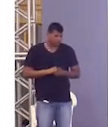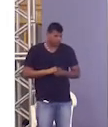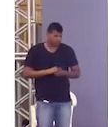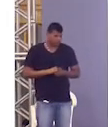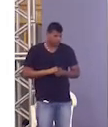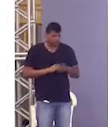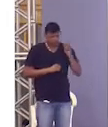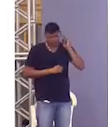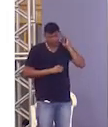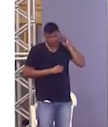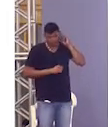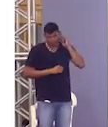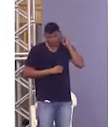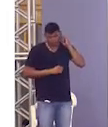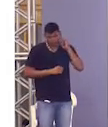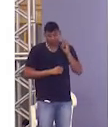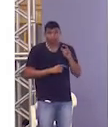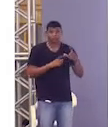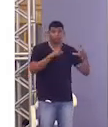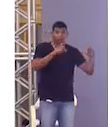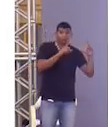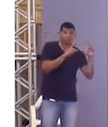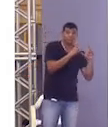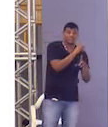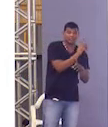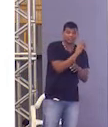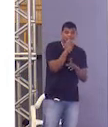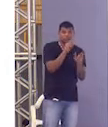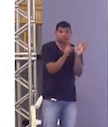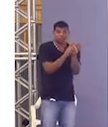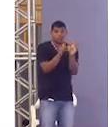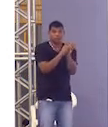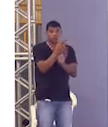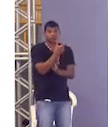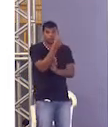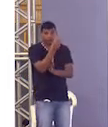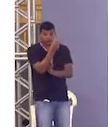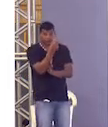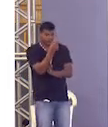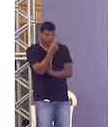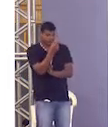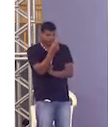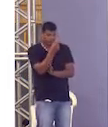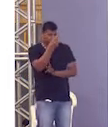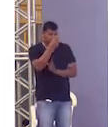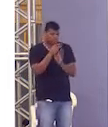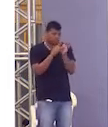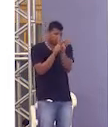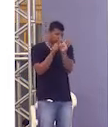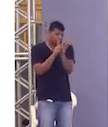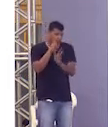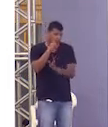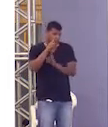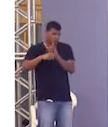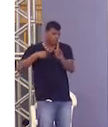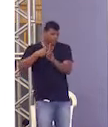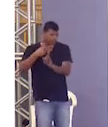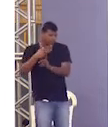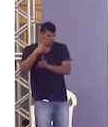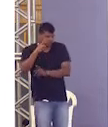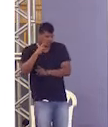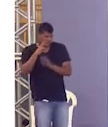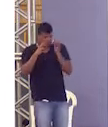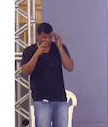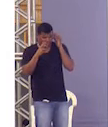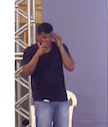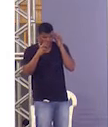Vai ficar, ó, 100 menos 20, eu tirei 20 unidades do minuendo, 50 mais 15,